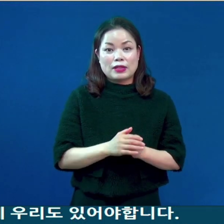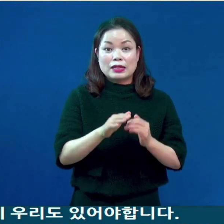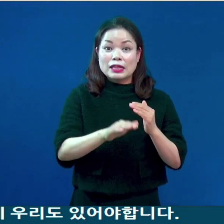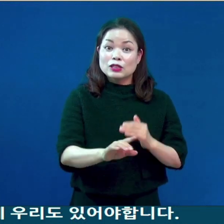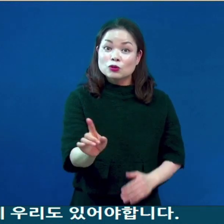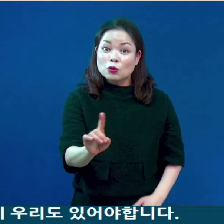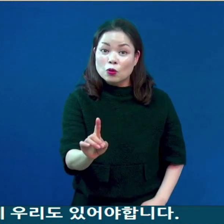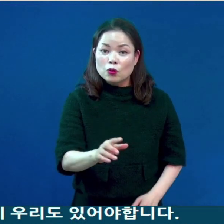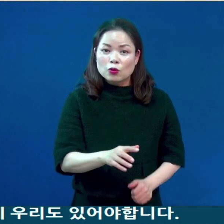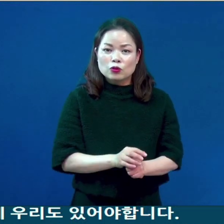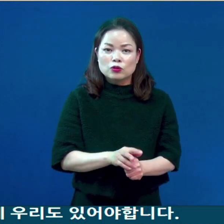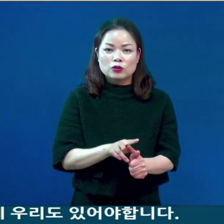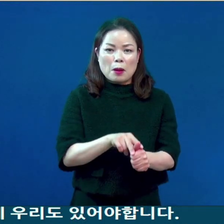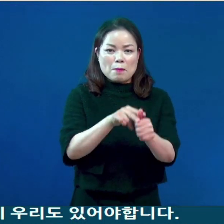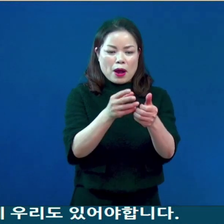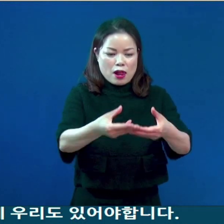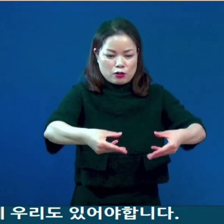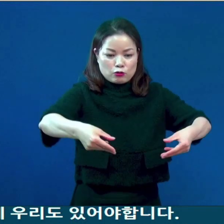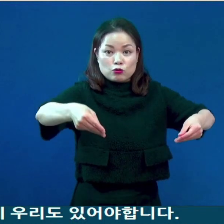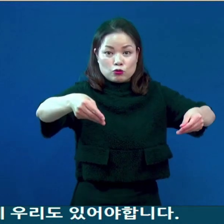곳이 어디였습니까? 구유였습니다.